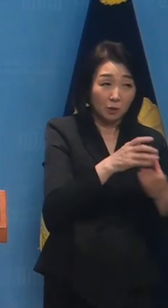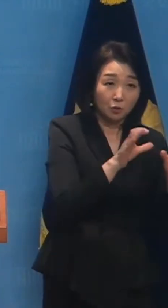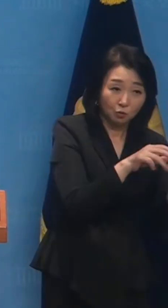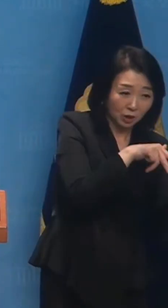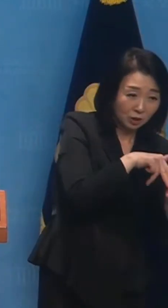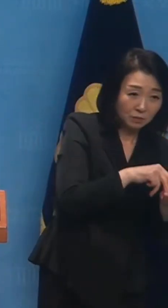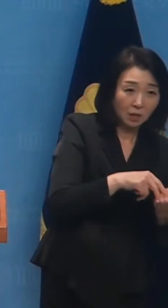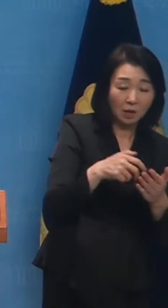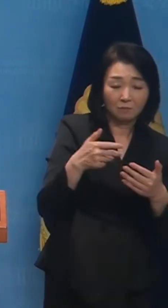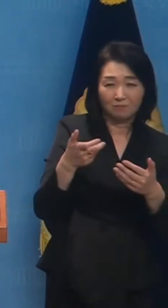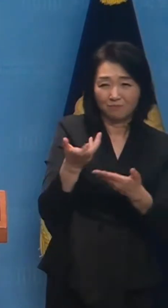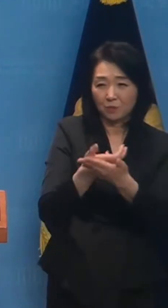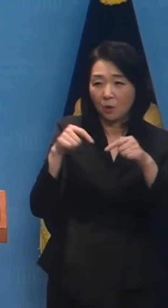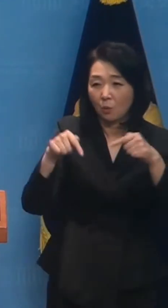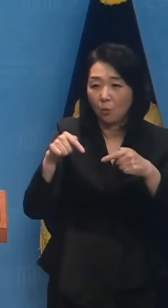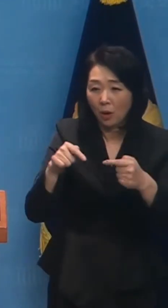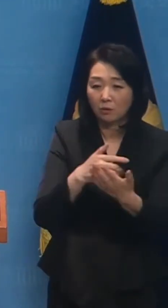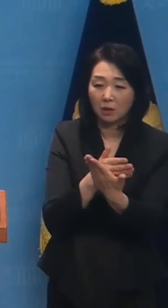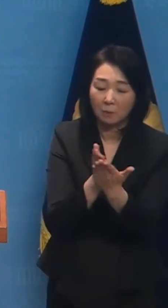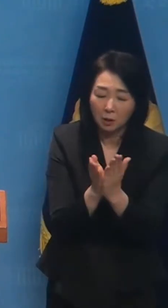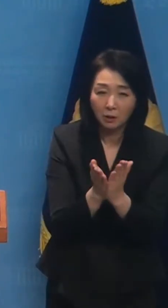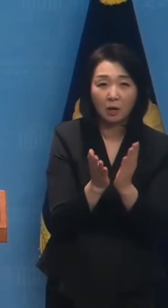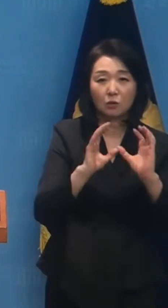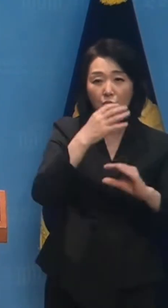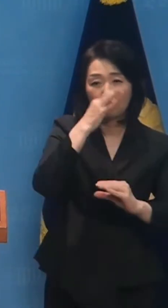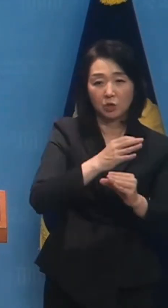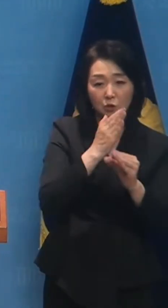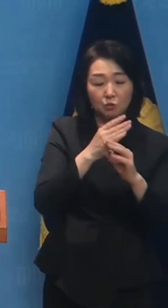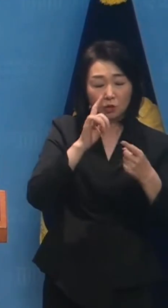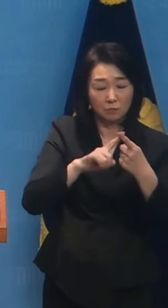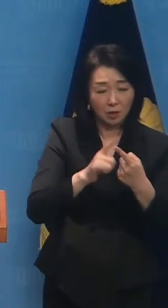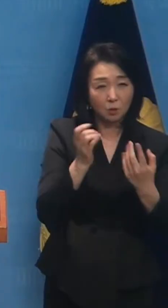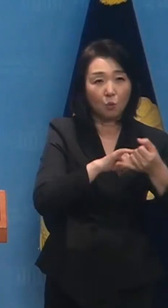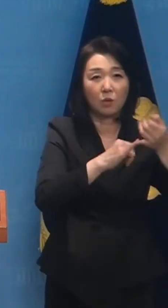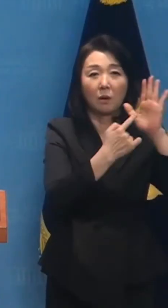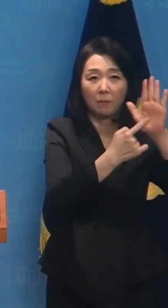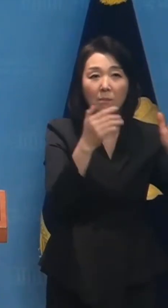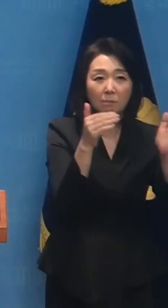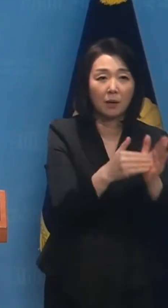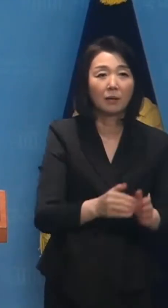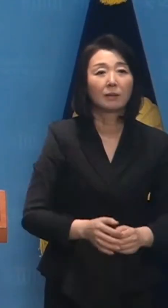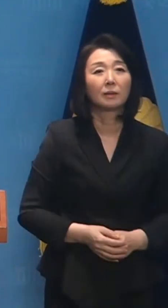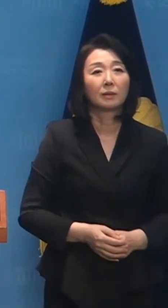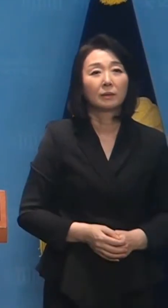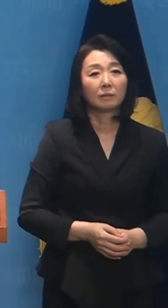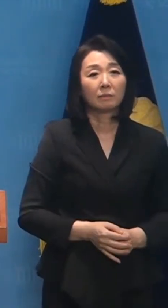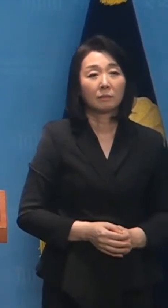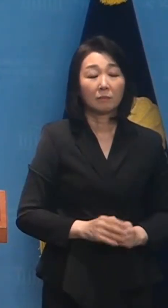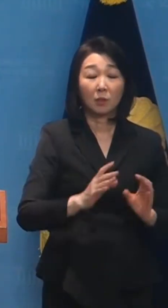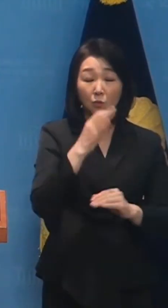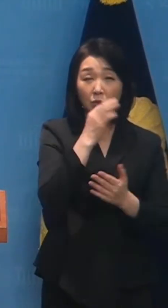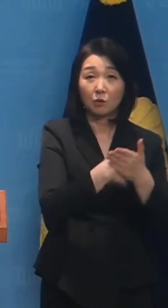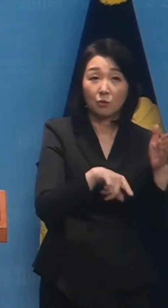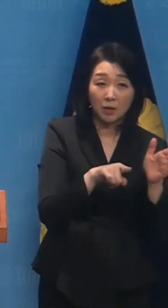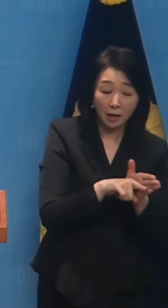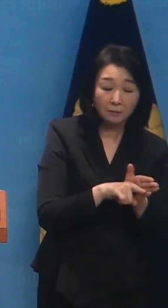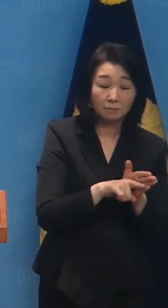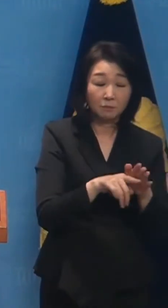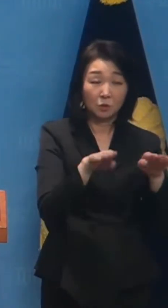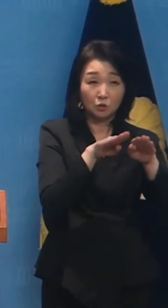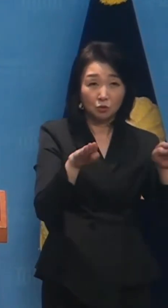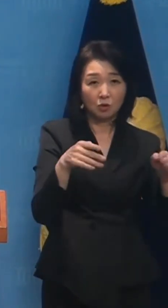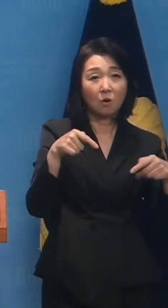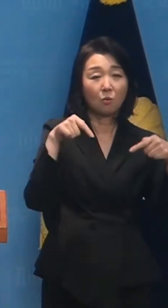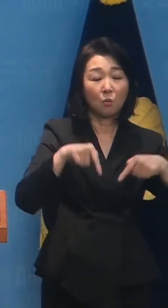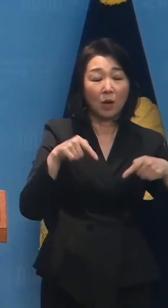더불어민주당은 외교 다변화와 국익 중심 외교 추진을 담은 공약을 발표하였습니다. 국익을 위한 휴병